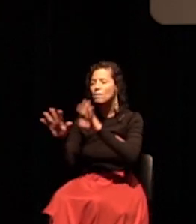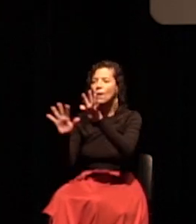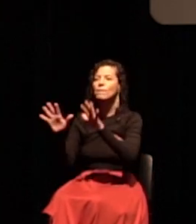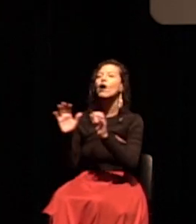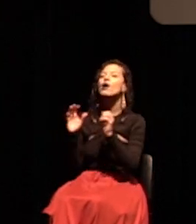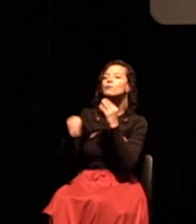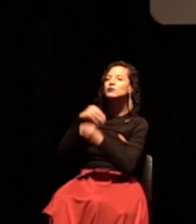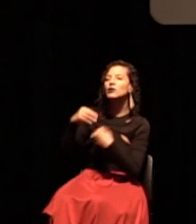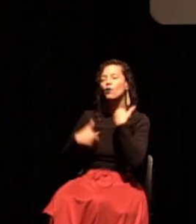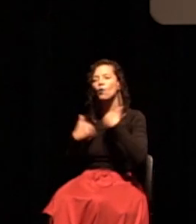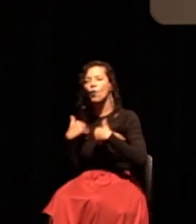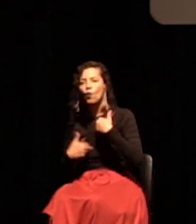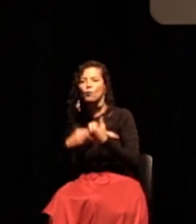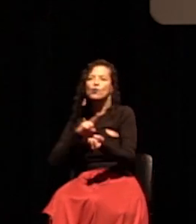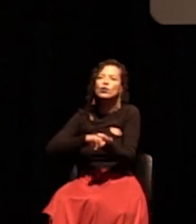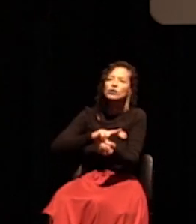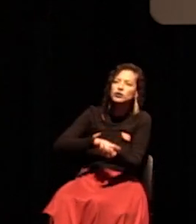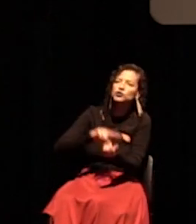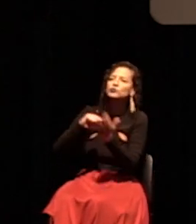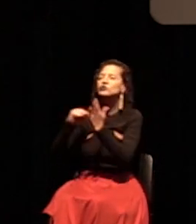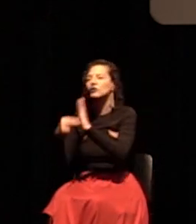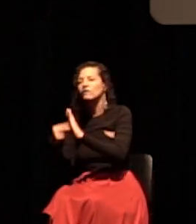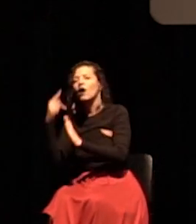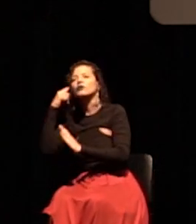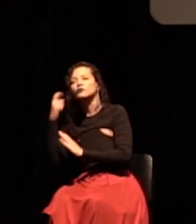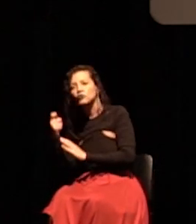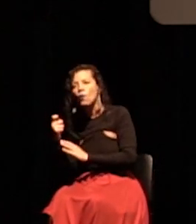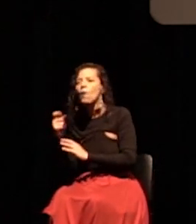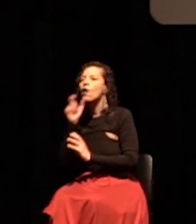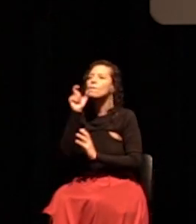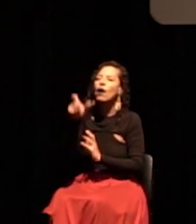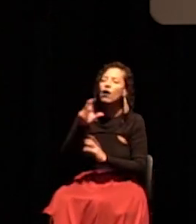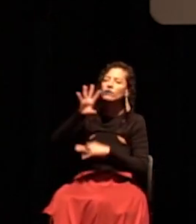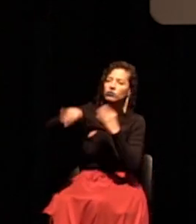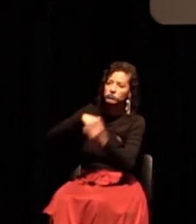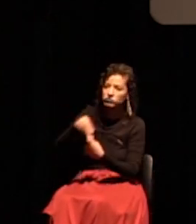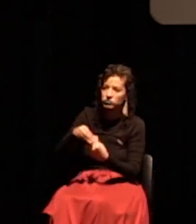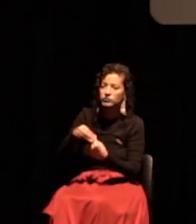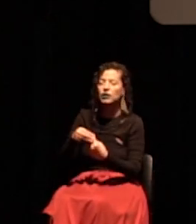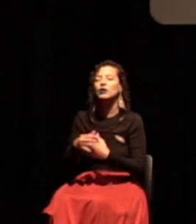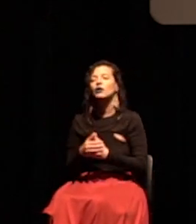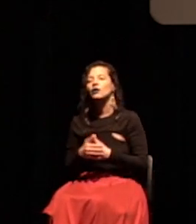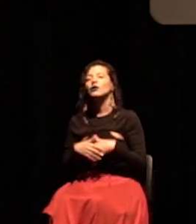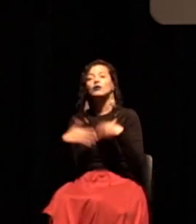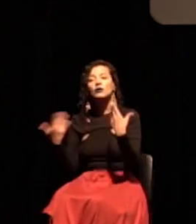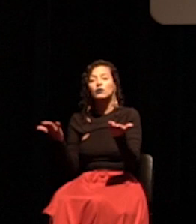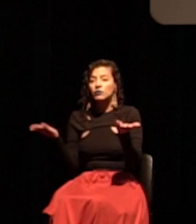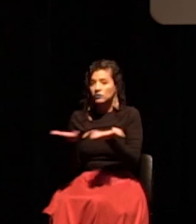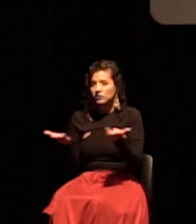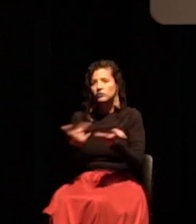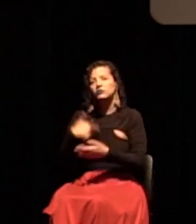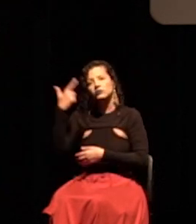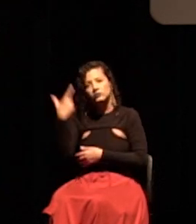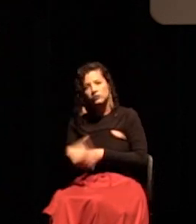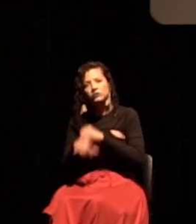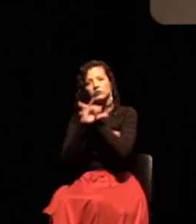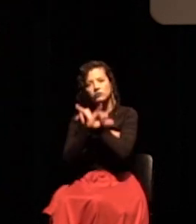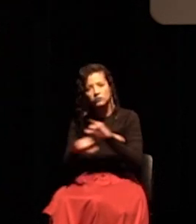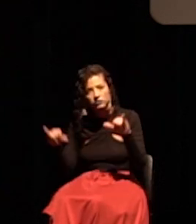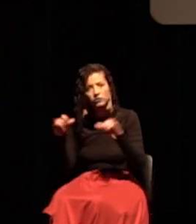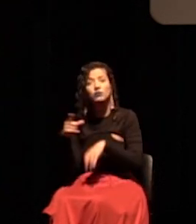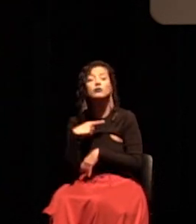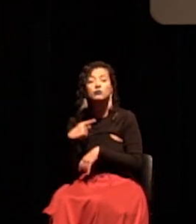com o ritmo, com o significado, com o som e com a palavra. Hoje, então, repito, dentro